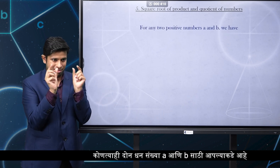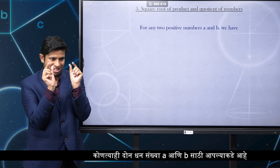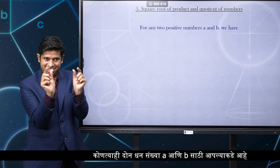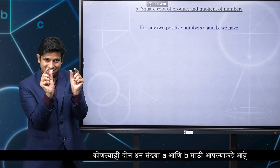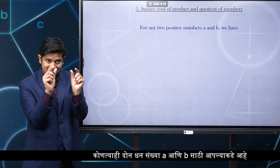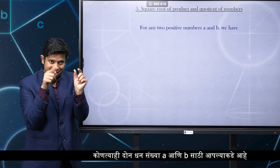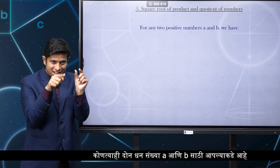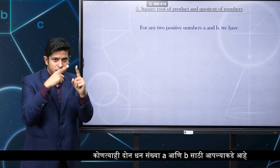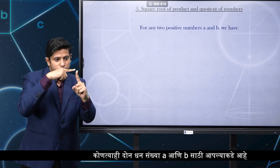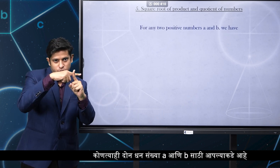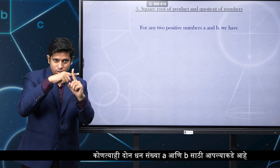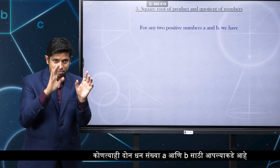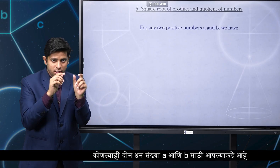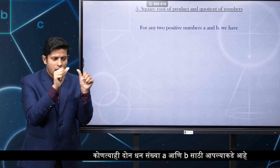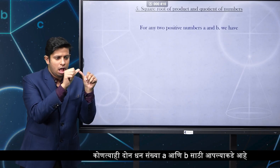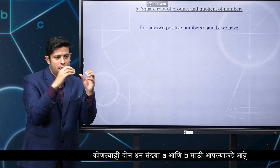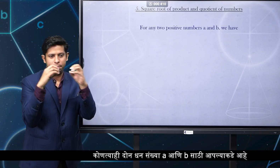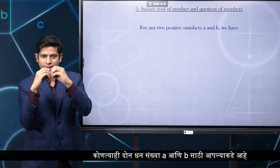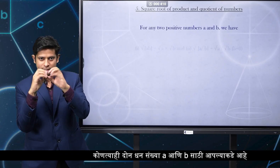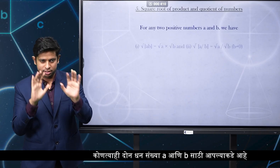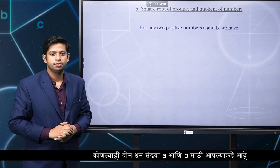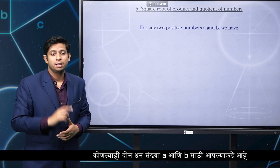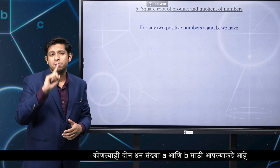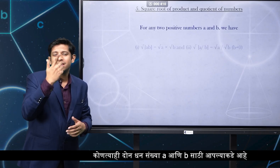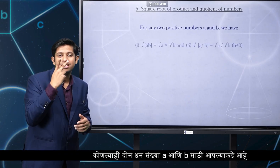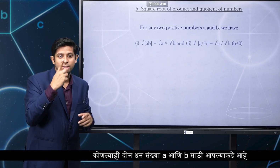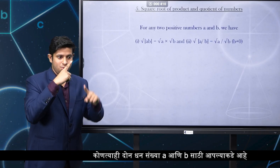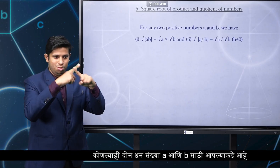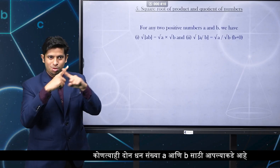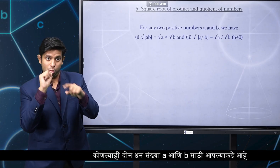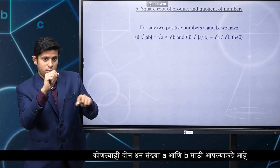कोणत्याही दोन धनसंख्या A आणि B साठी आपल्याकडे आहे.